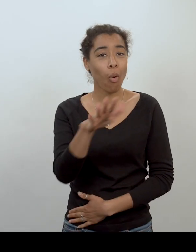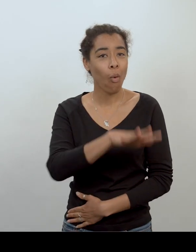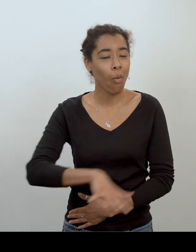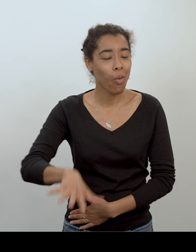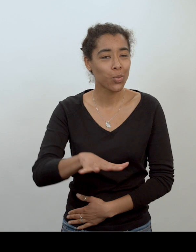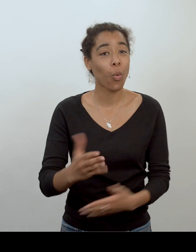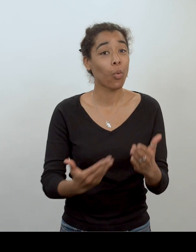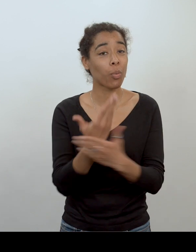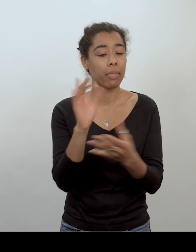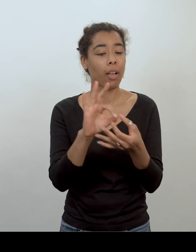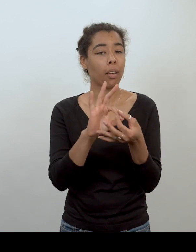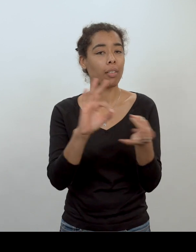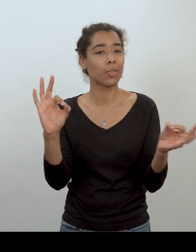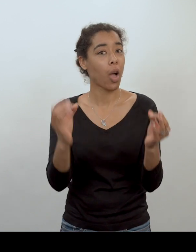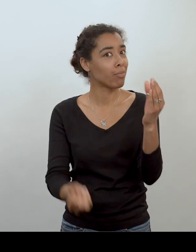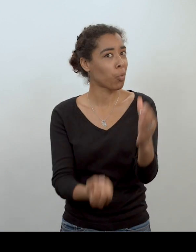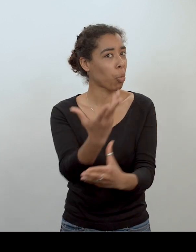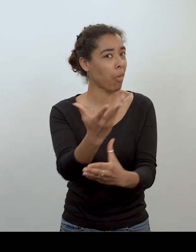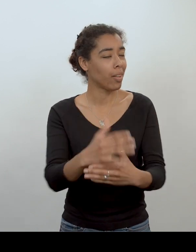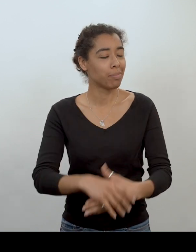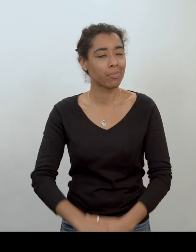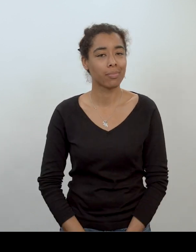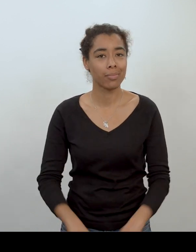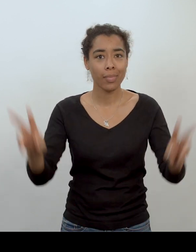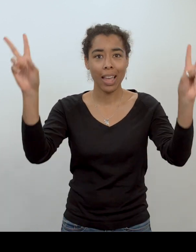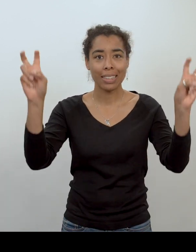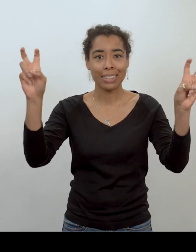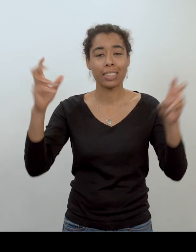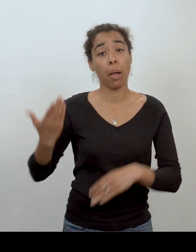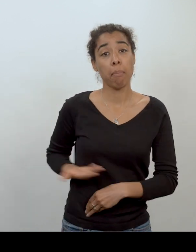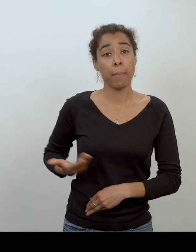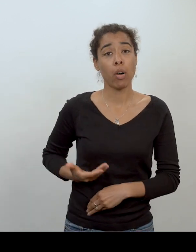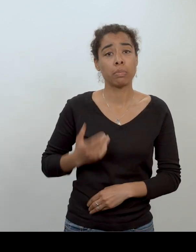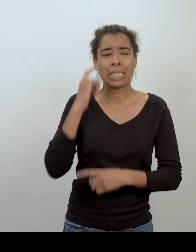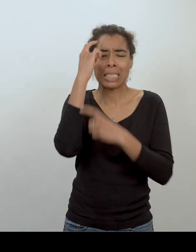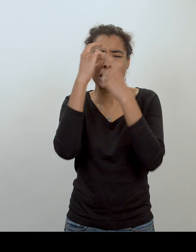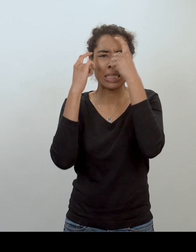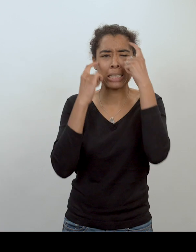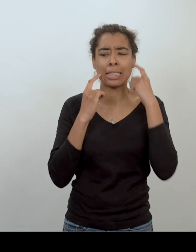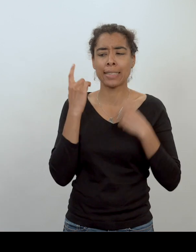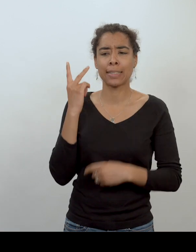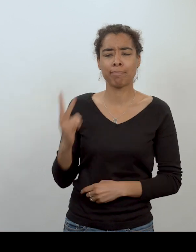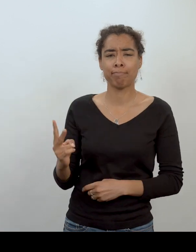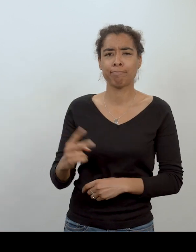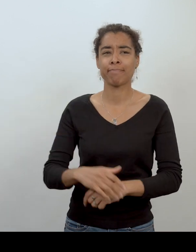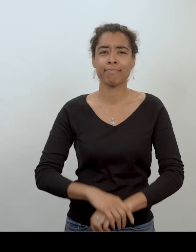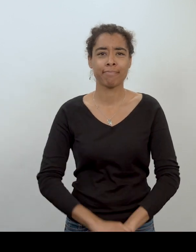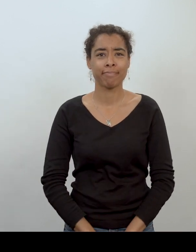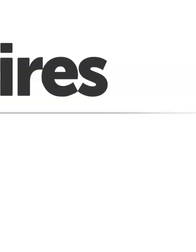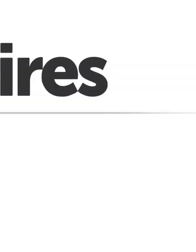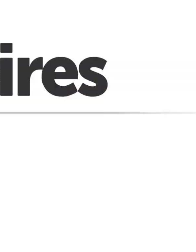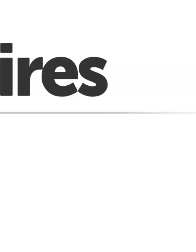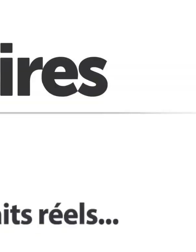Bonjour mes amis, ce matin, je vais vous raconter une nouvelle histoire, les cicatrices d'une maman.